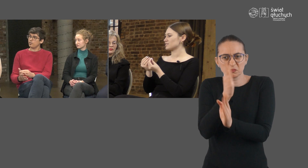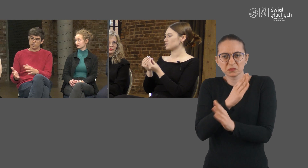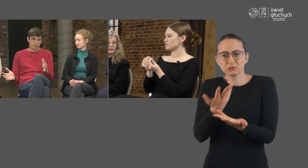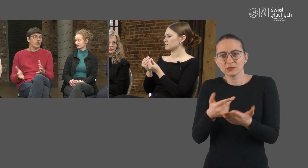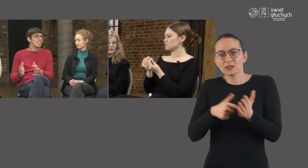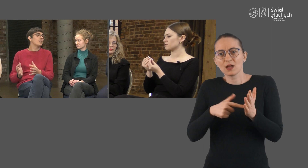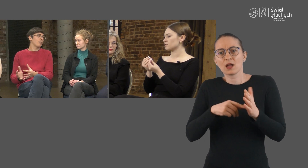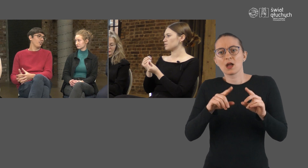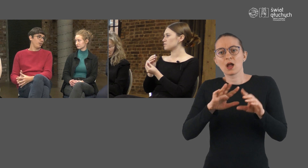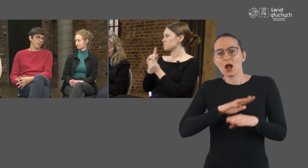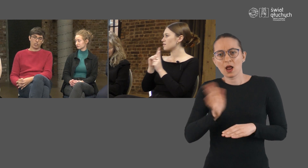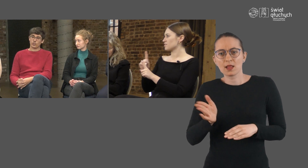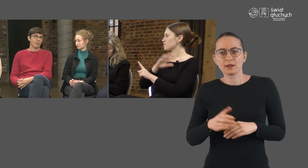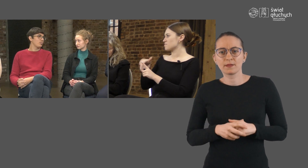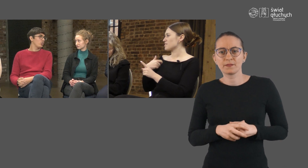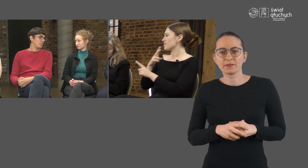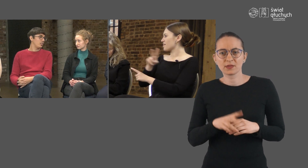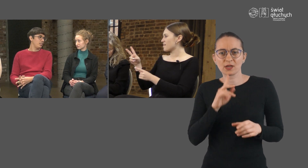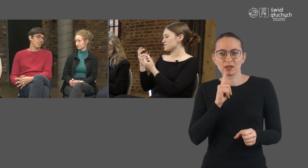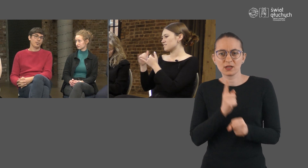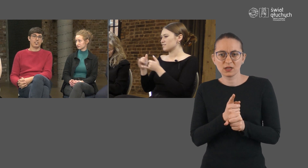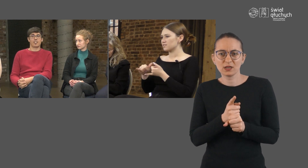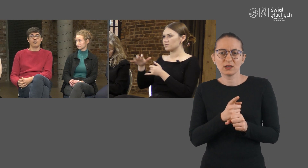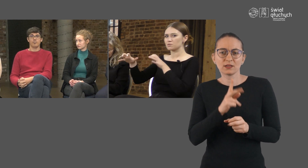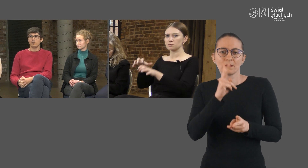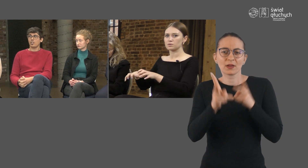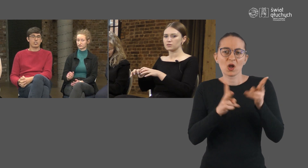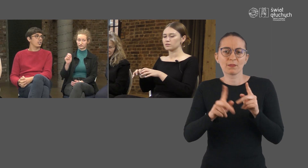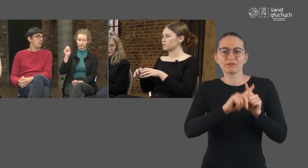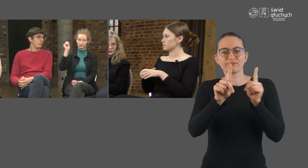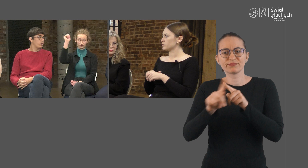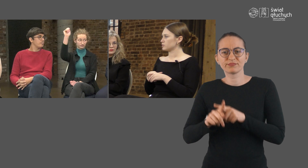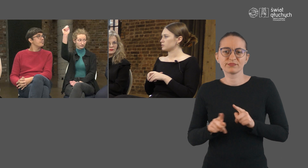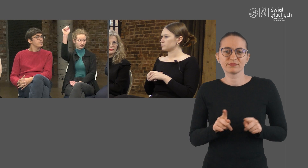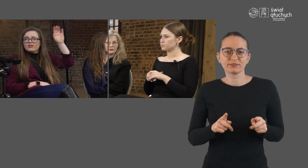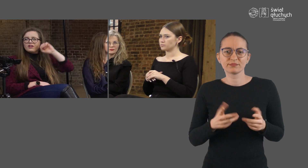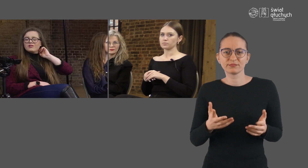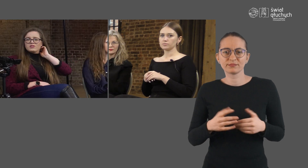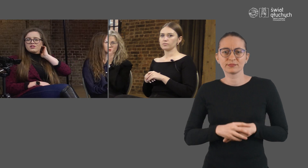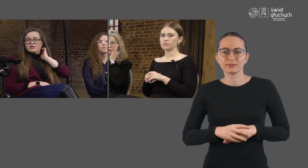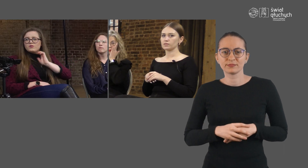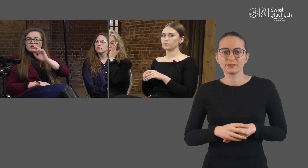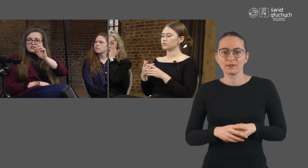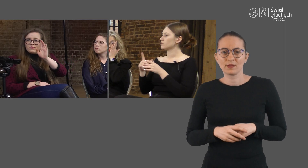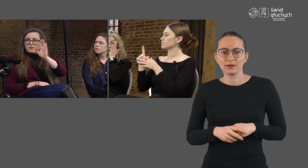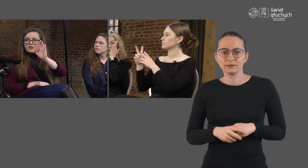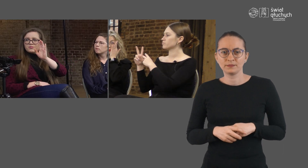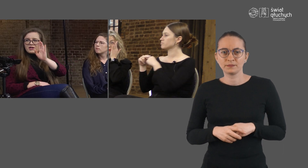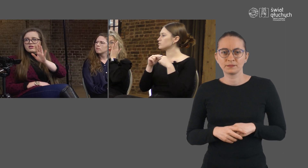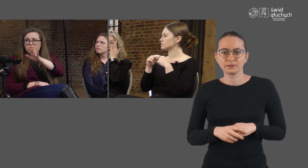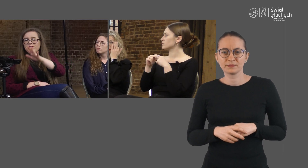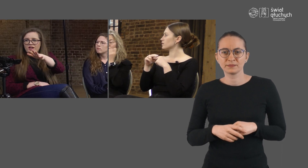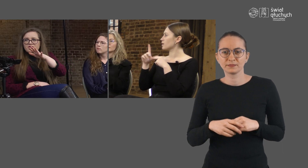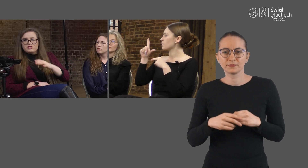inni, no jesteśmy naprawdę przeróżnym społeczeństwem, więc nie ma to tak mnie naszywa. Ja właśnie nawiązuję do